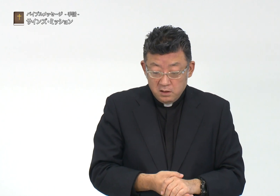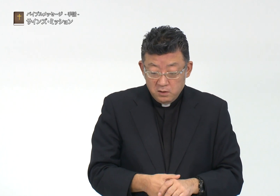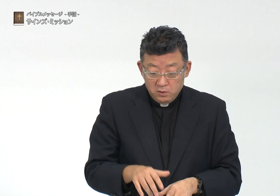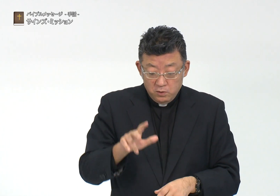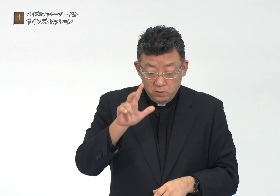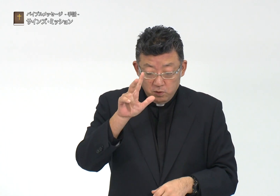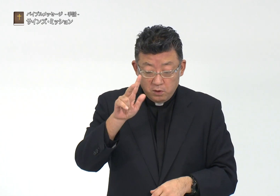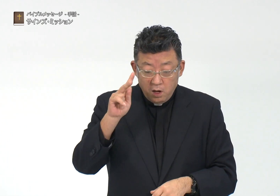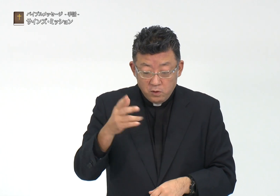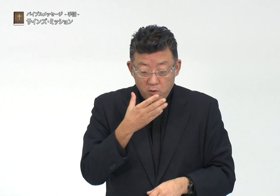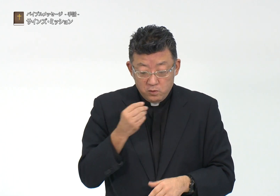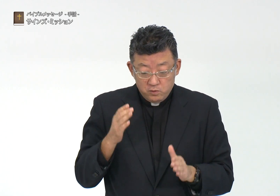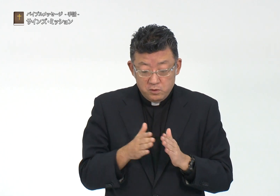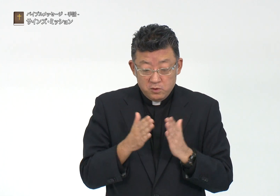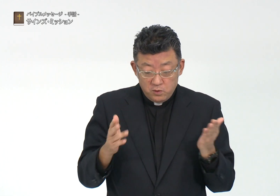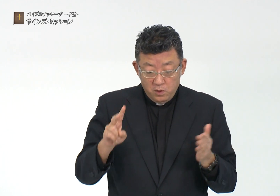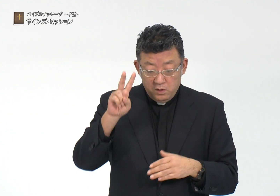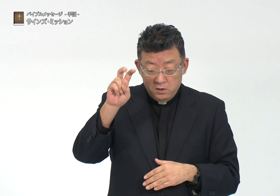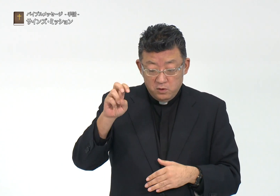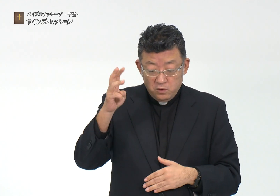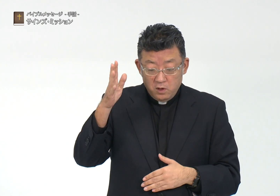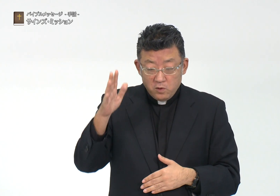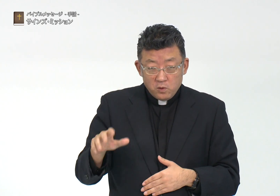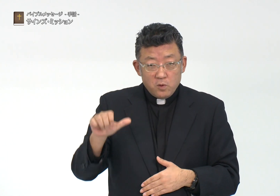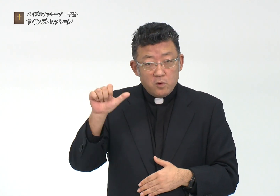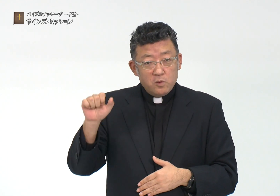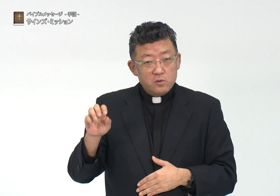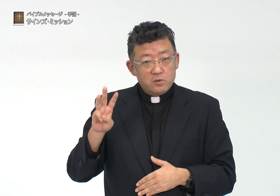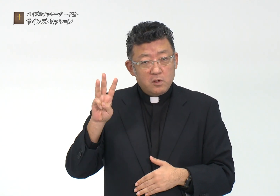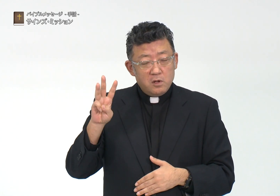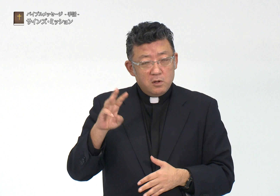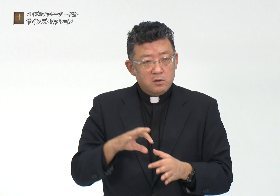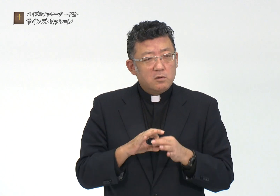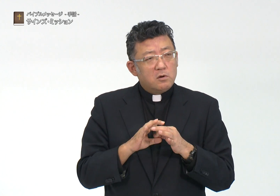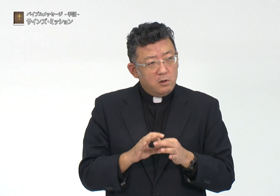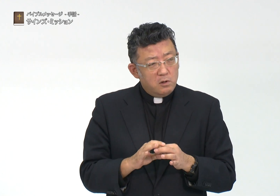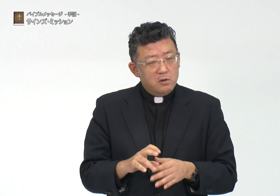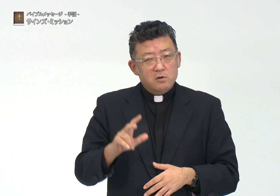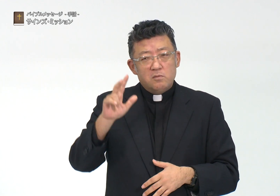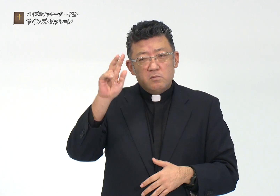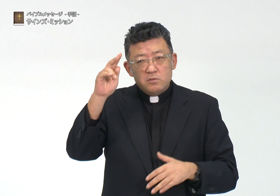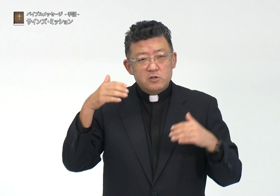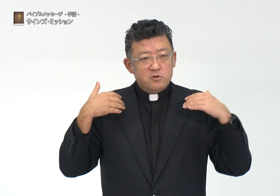たルカの福音小23勝53節